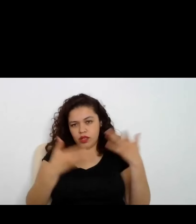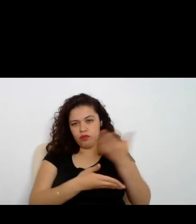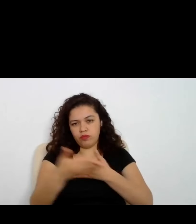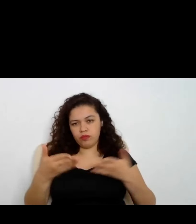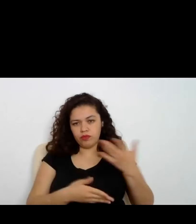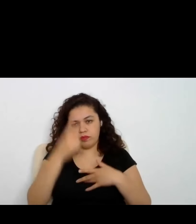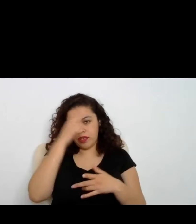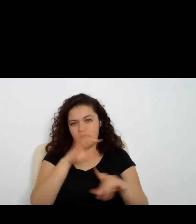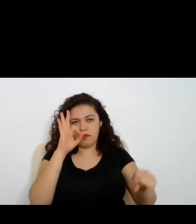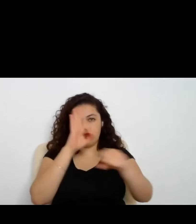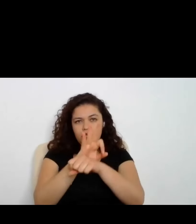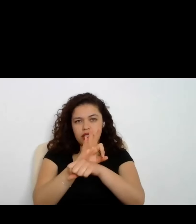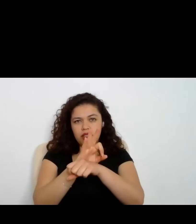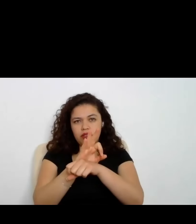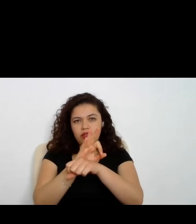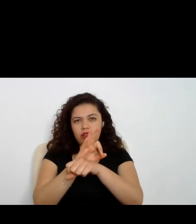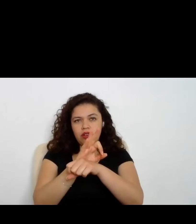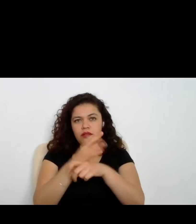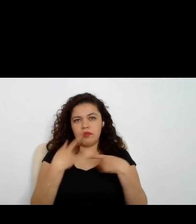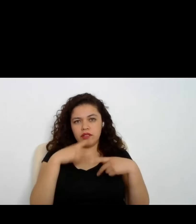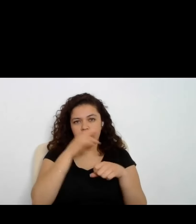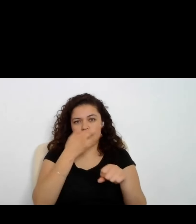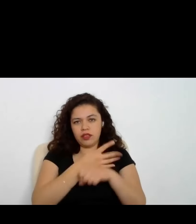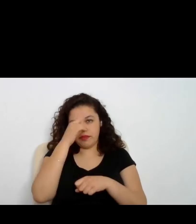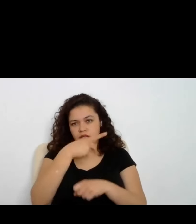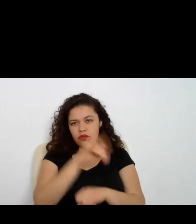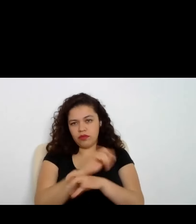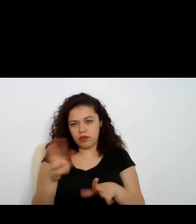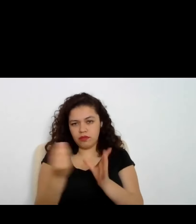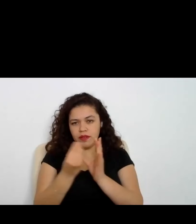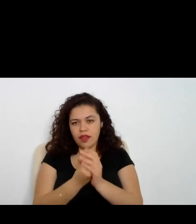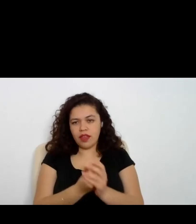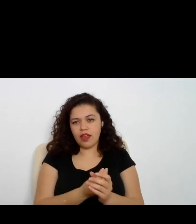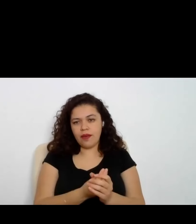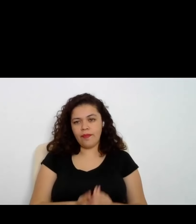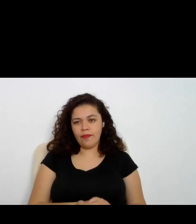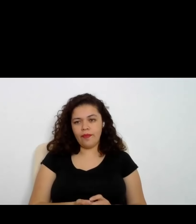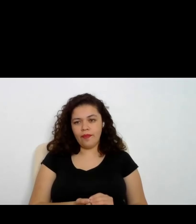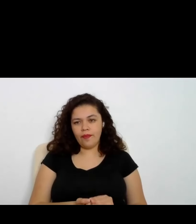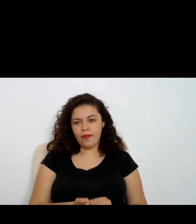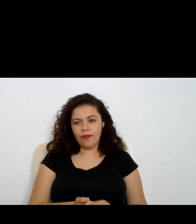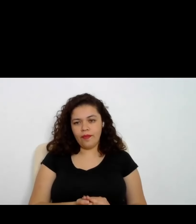la protección que le está dando el responsable a sus datos personales.